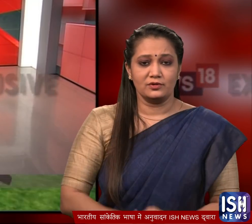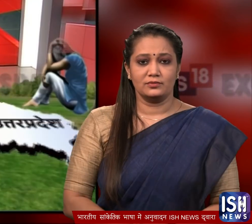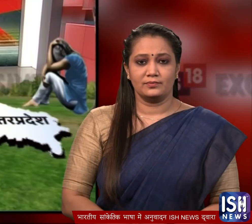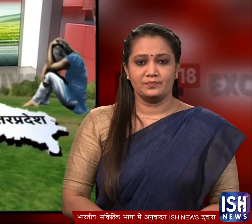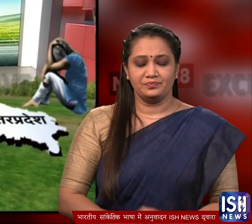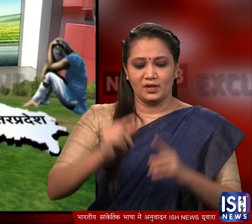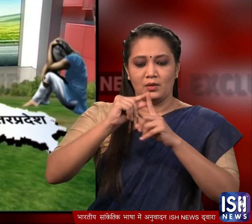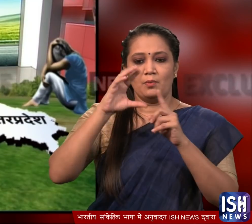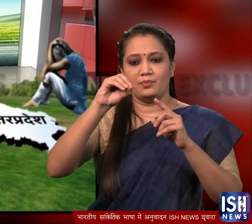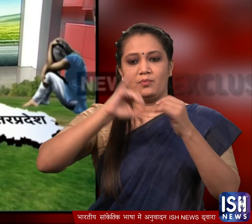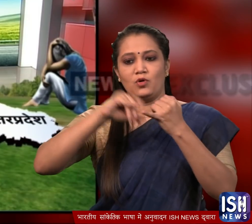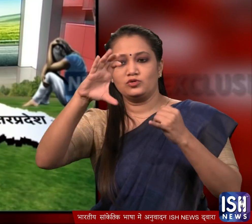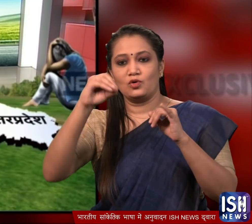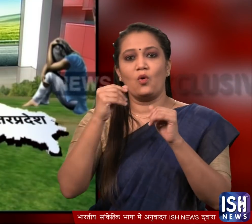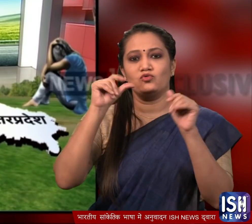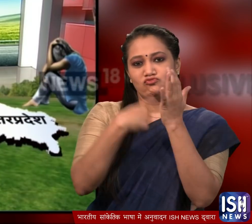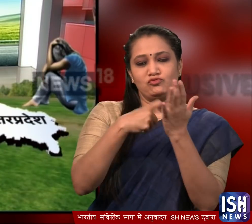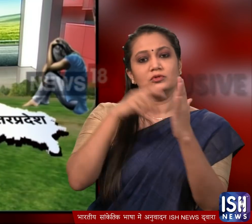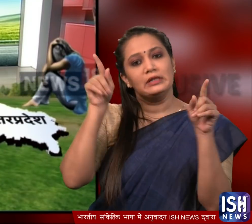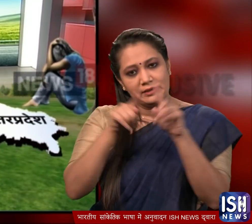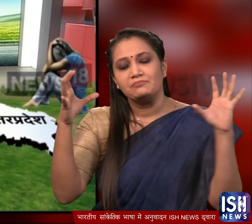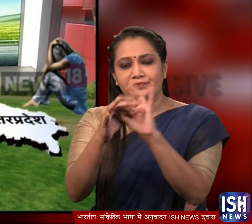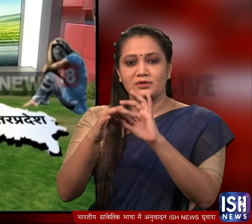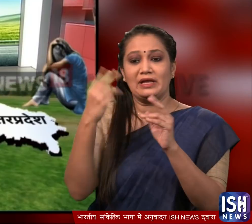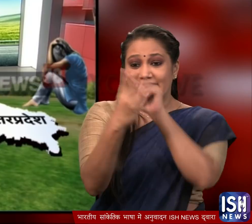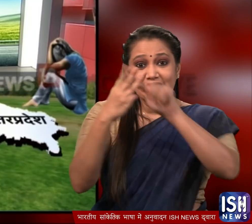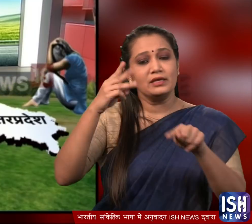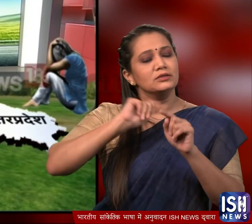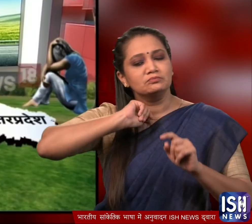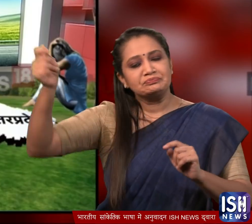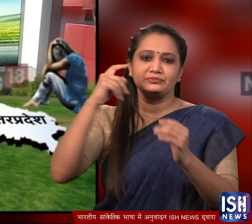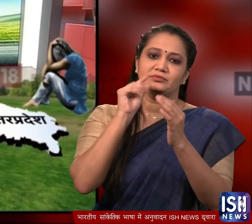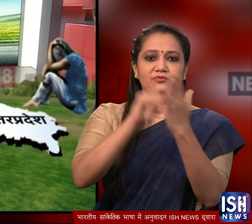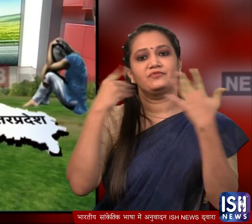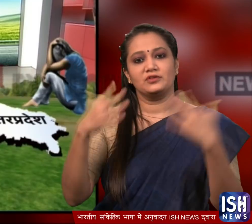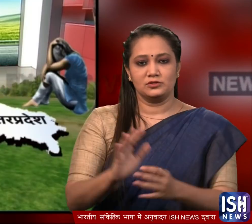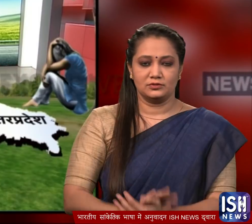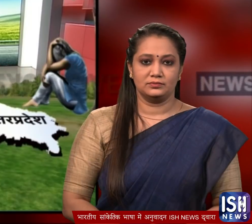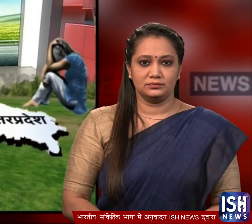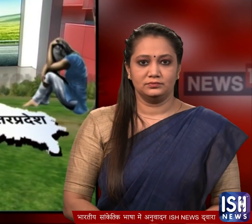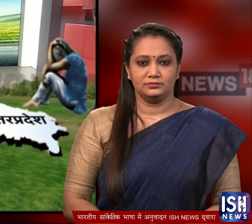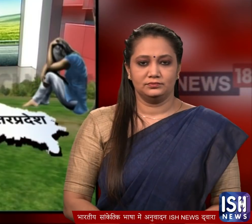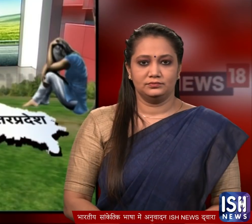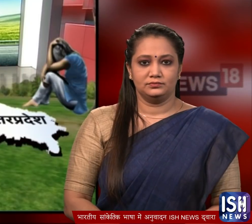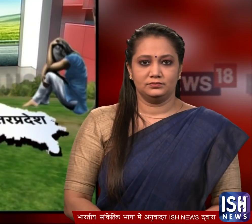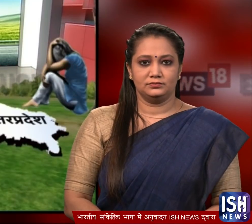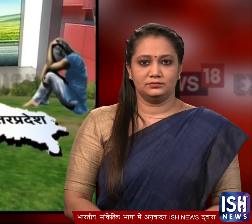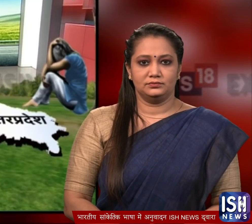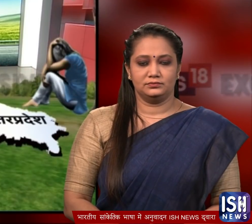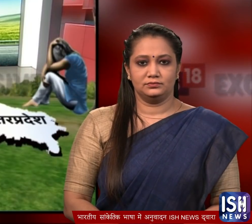कि पॉक्सो एक्ट ने इस गैंगरेप के तीनों दोषियों के लिए फांसी की सजा तय की।